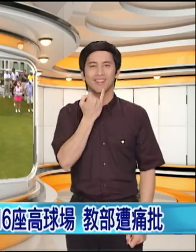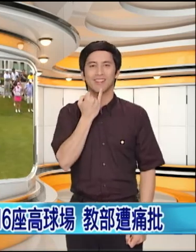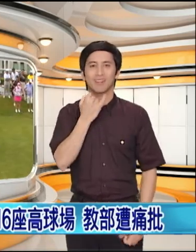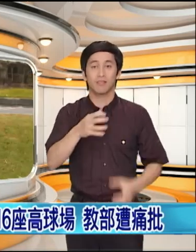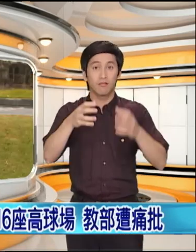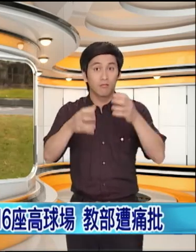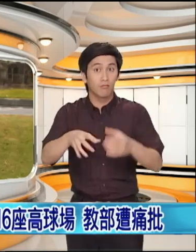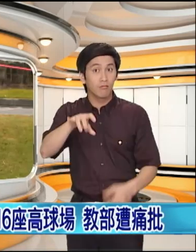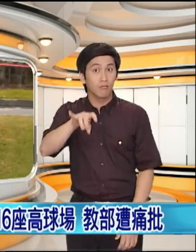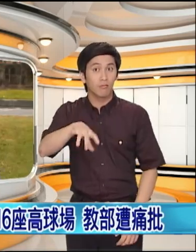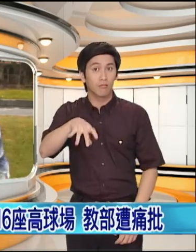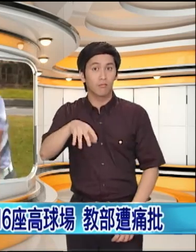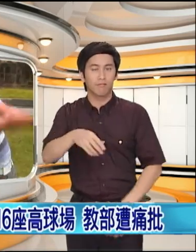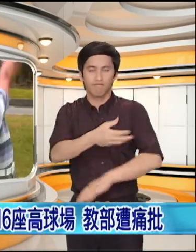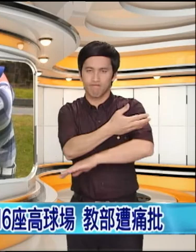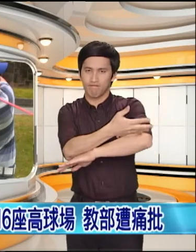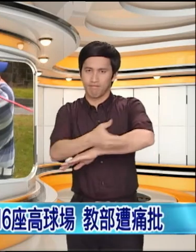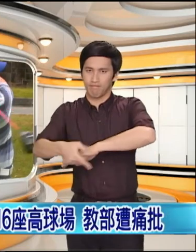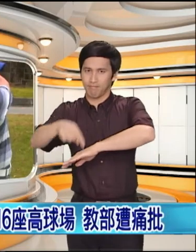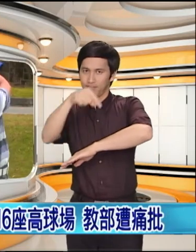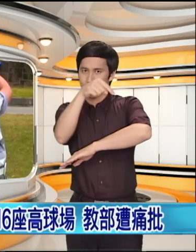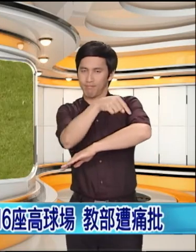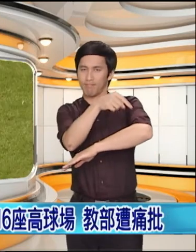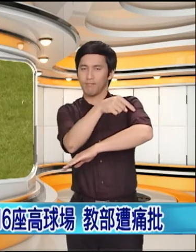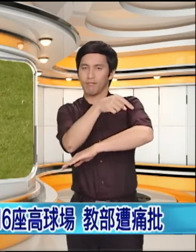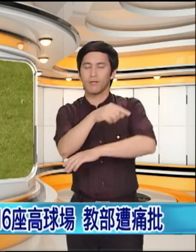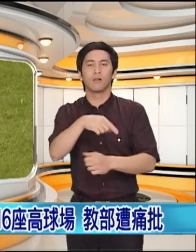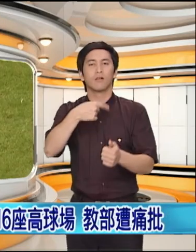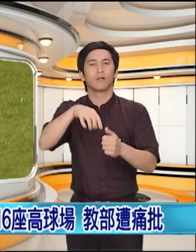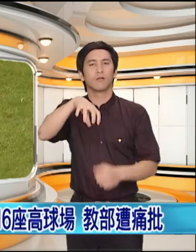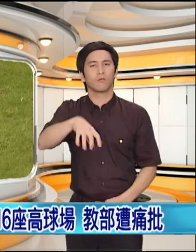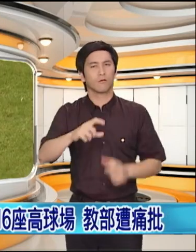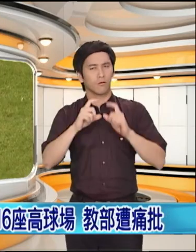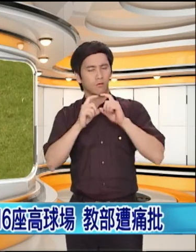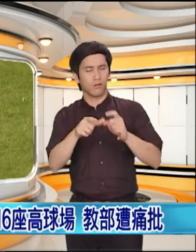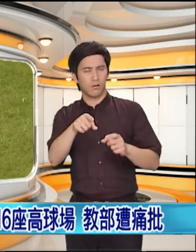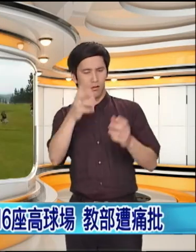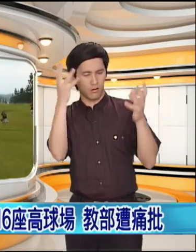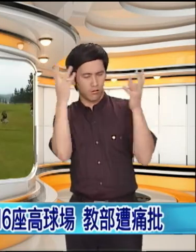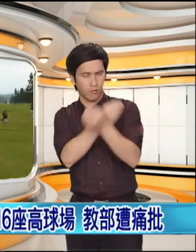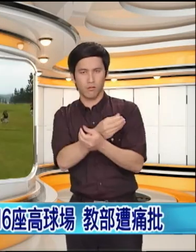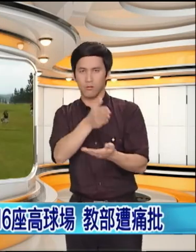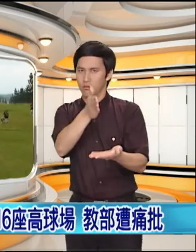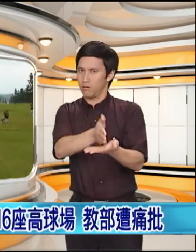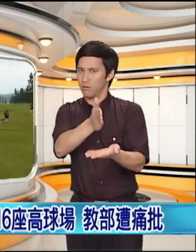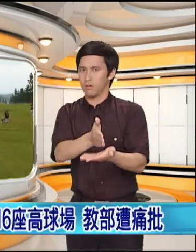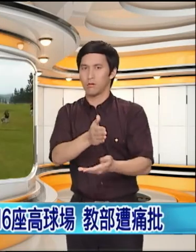以容许再增加16座，而且都允许盖在集水区，但教育部否